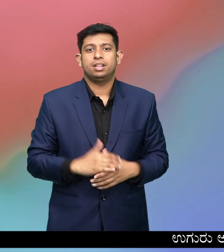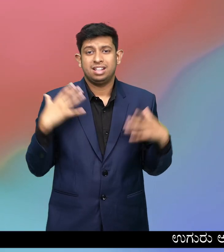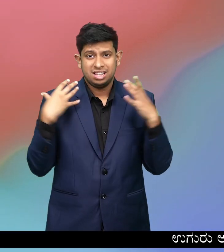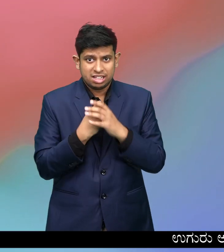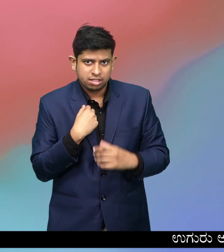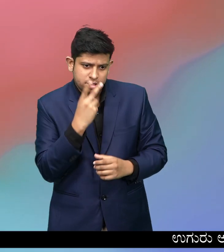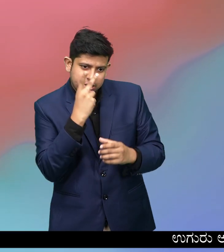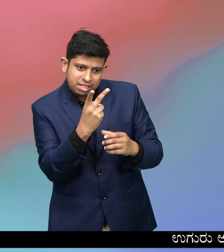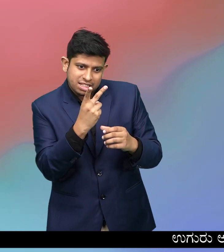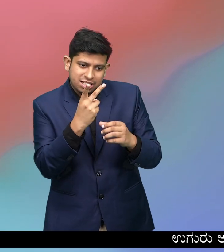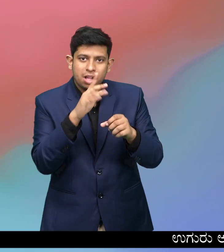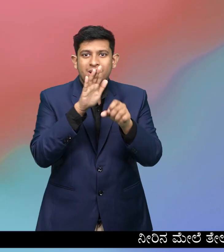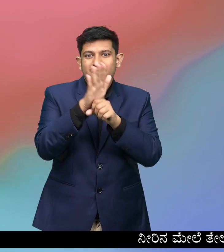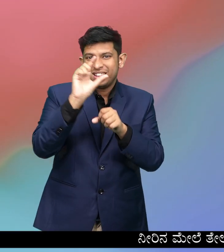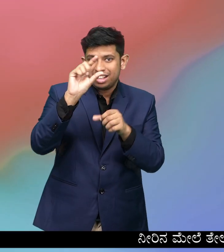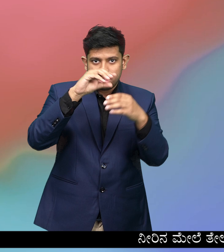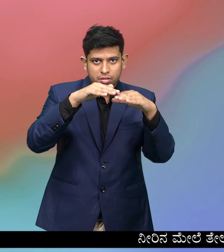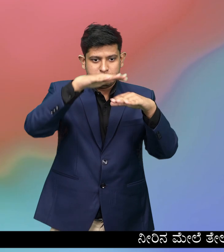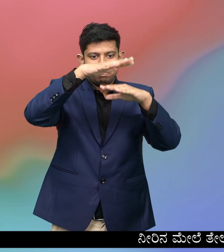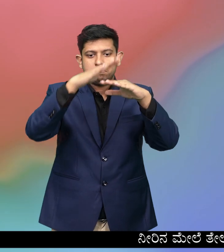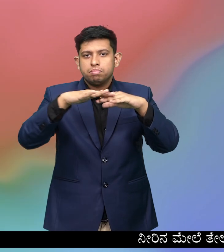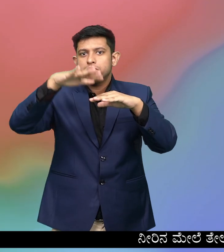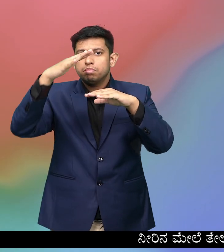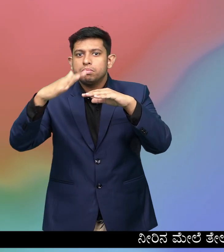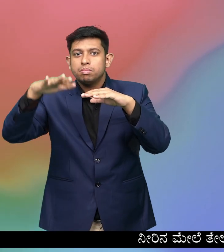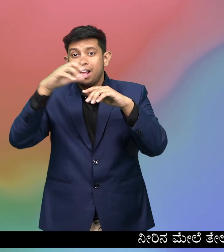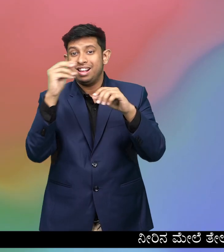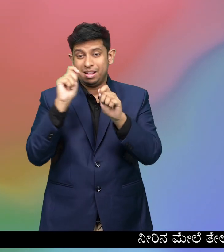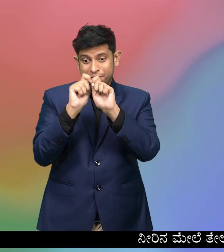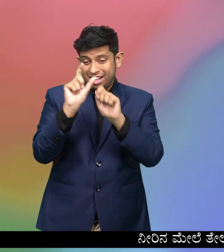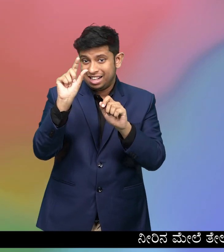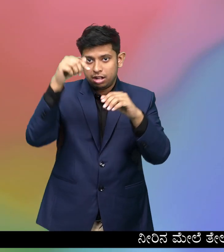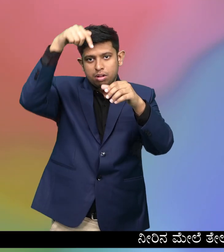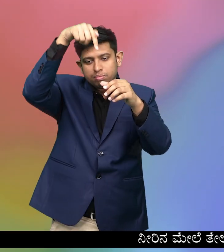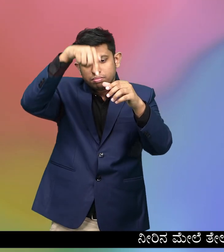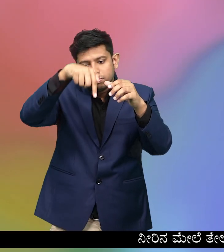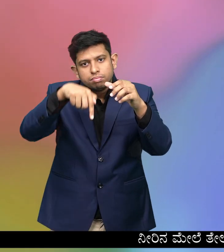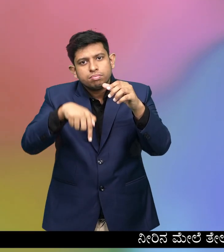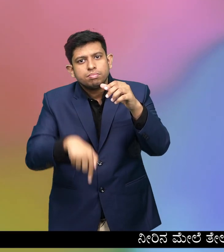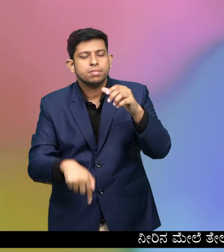ಉಗುರು ಅದರಲ್ಲಿ ಮುಳುಗಿದಾಗ ಕಾರ್ಕ್ ನೀರಿನ ಮೇಲೆ ತೇಲುತ್ತದೆ ಎಂದು ನಾವು ಗಮನಿಸುತ್ತೇವೆ.